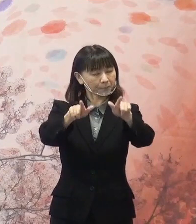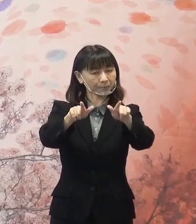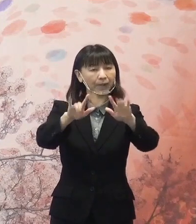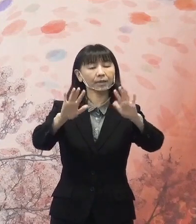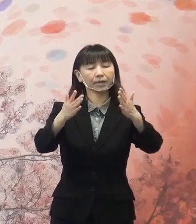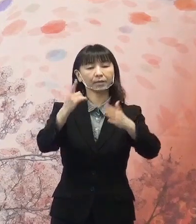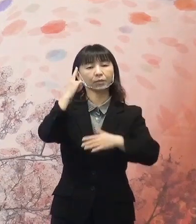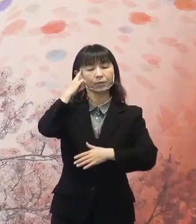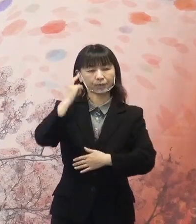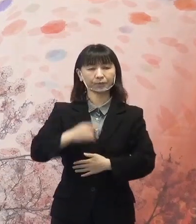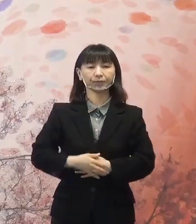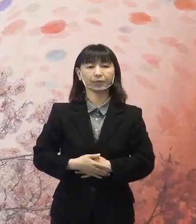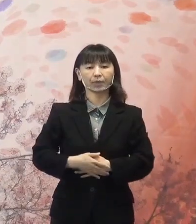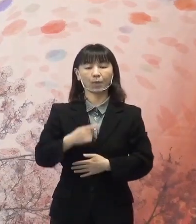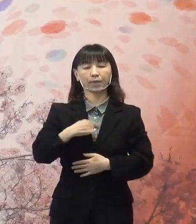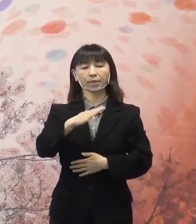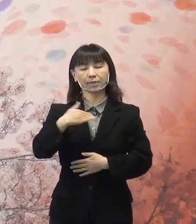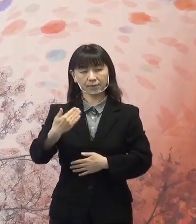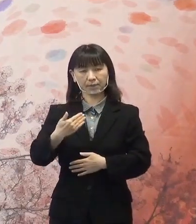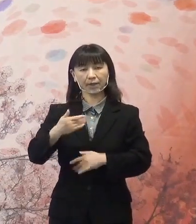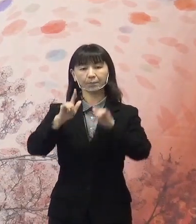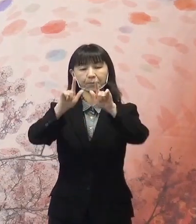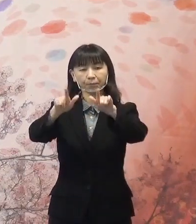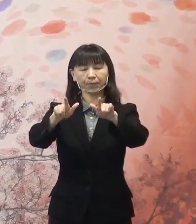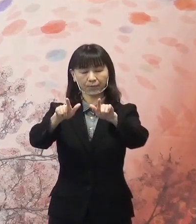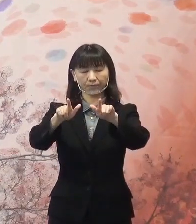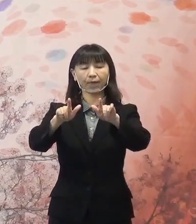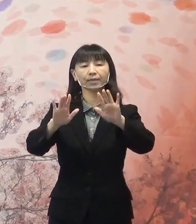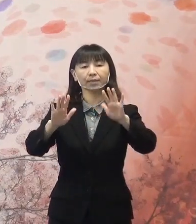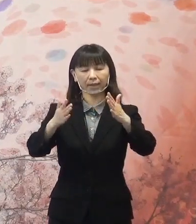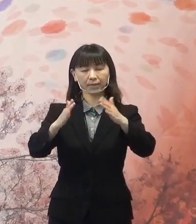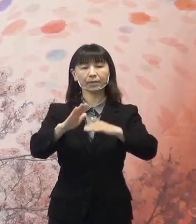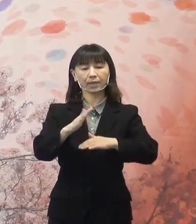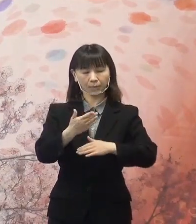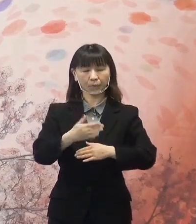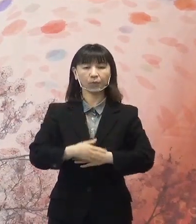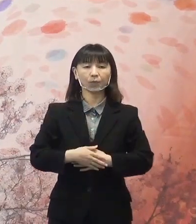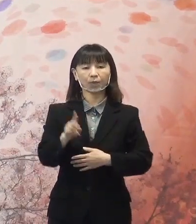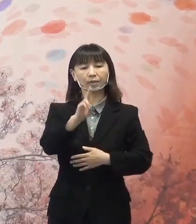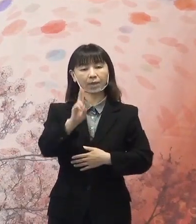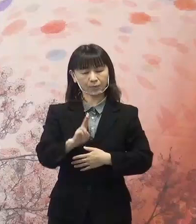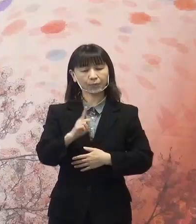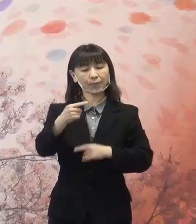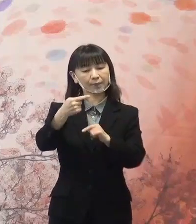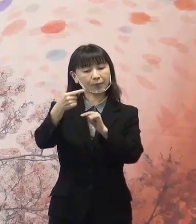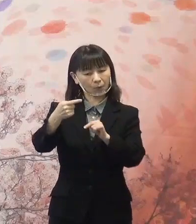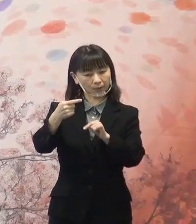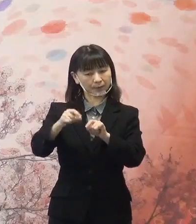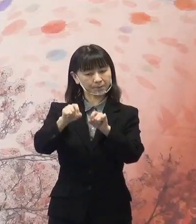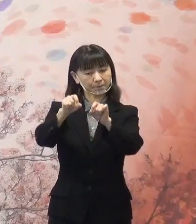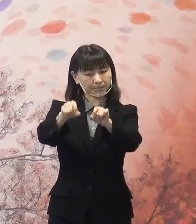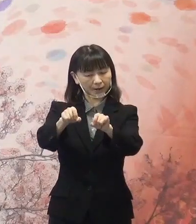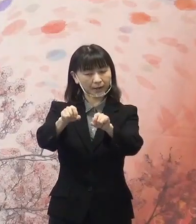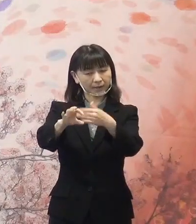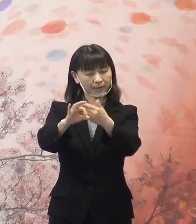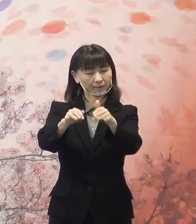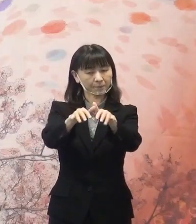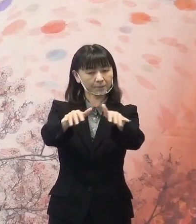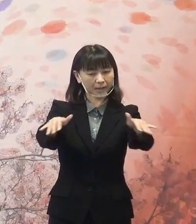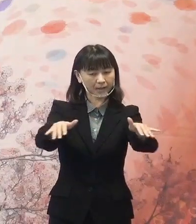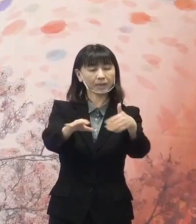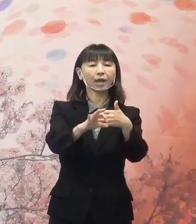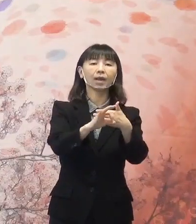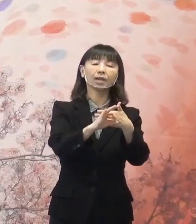。私どもから申し上げることはありませんけれども、ただおのずと一人発症しこう連鎖して拡大するということです